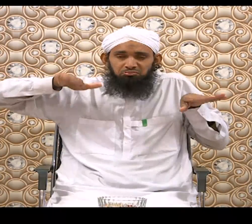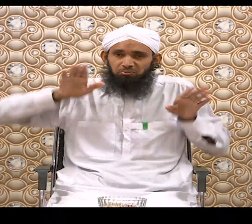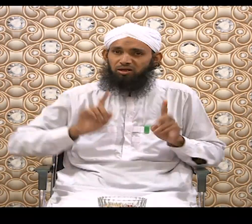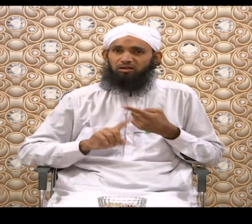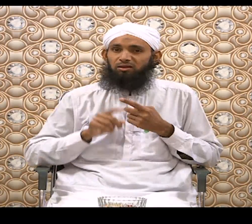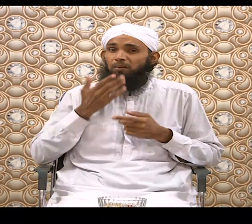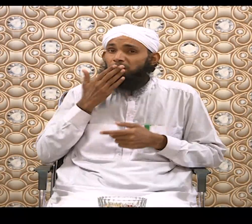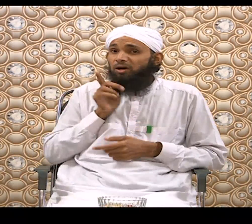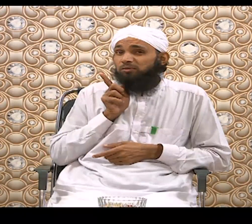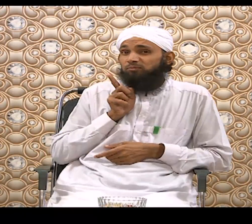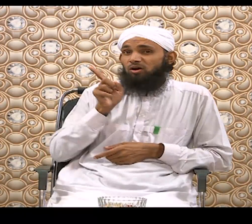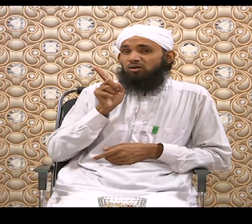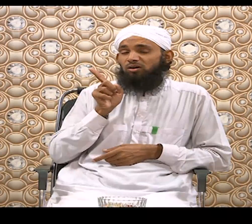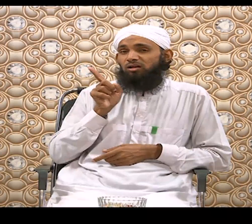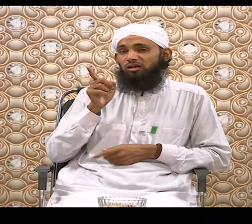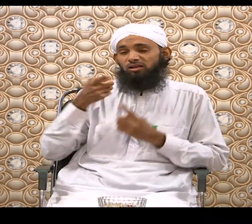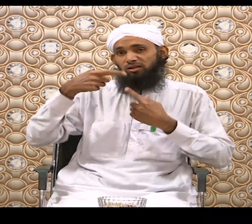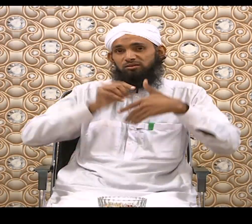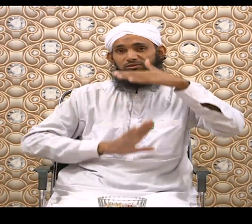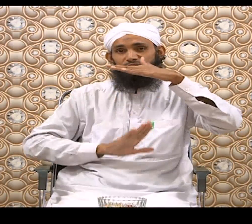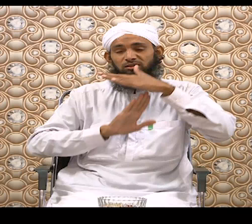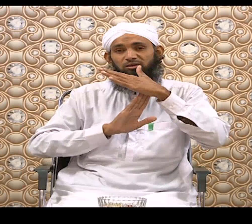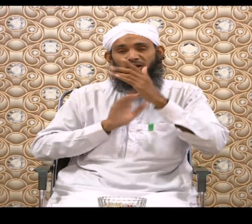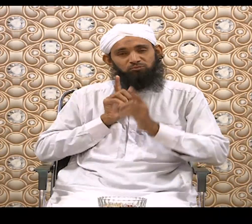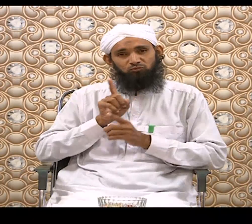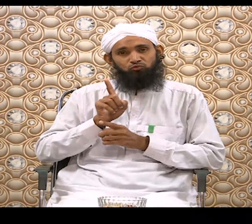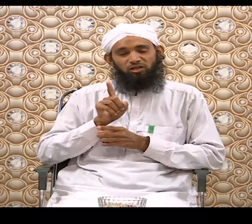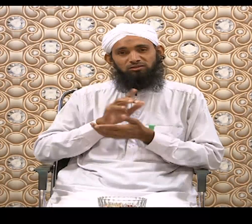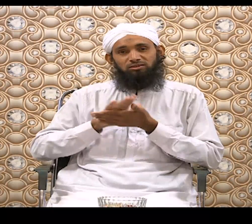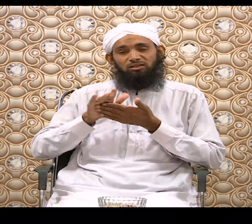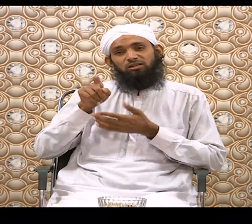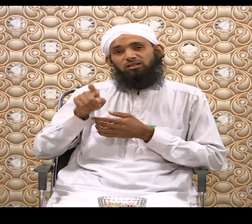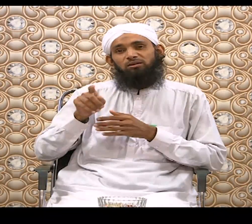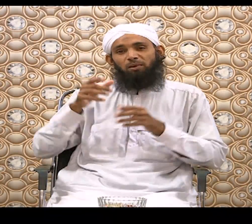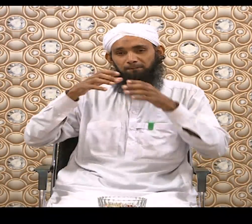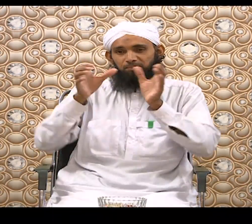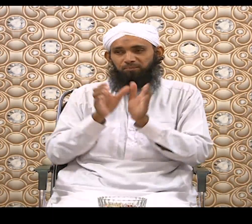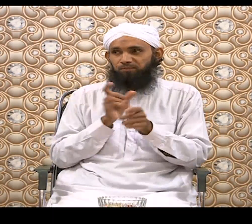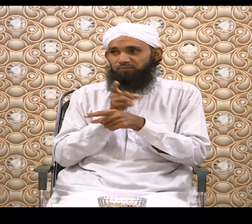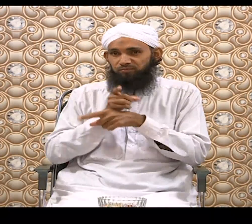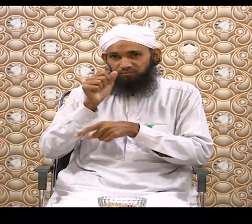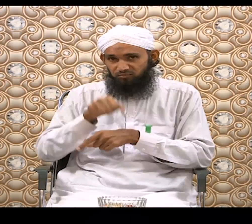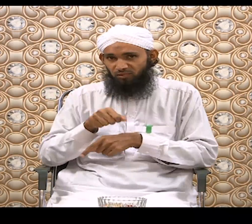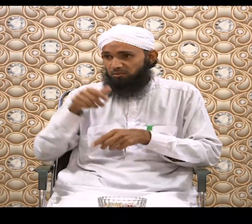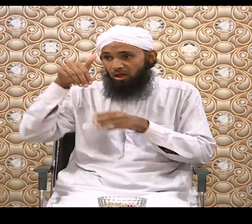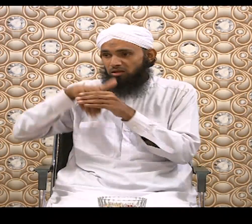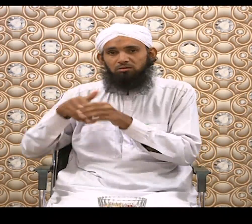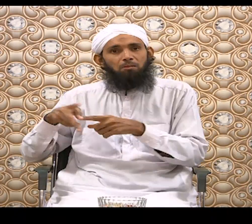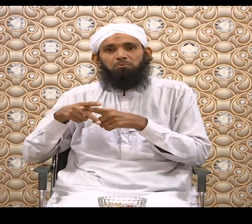امام ابو عبداللہ حسین رضی اللہ عنہ کی مجلس ہے مزید فرمایا اس حلقے میں مزاق مسخری نام کی کوئی شائع نہ